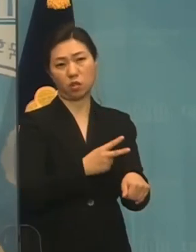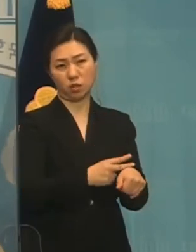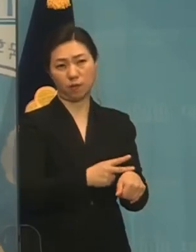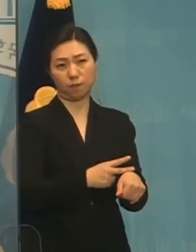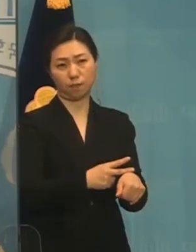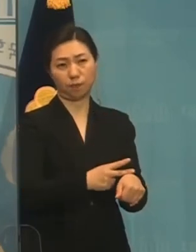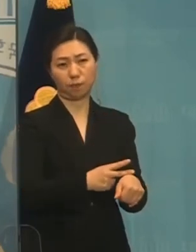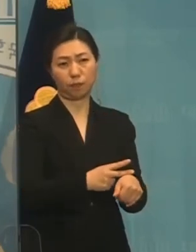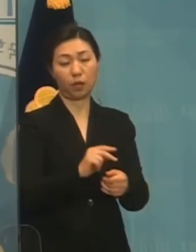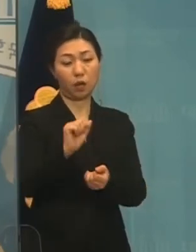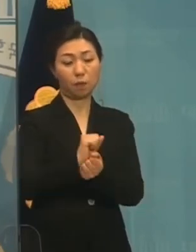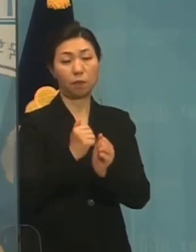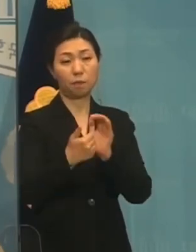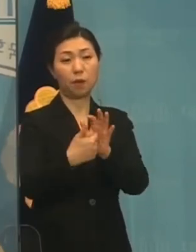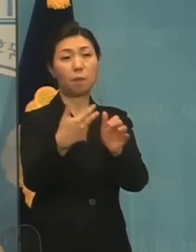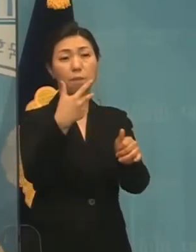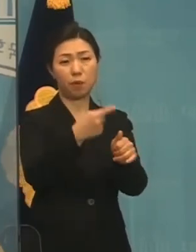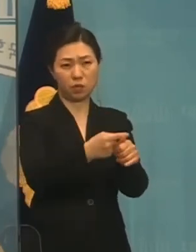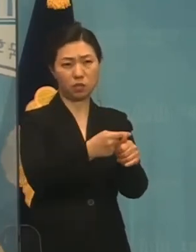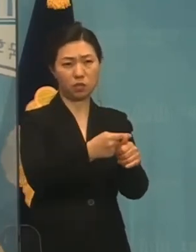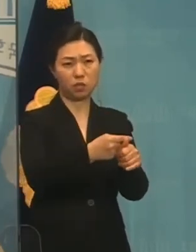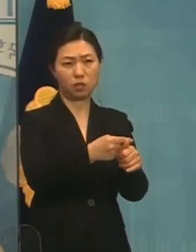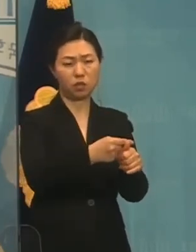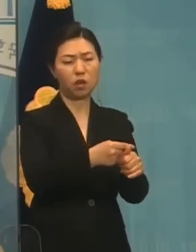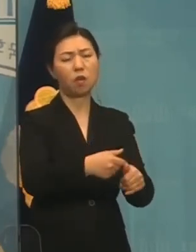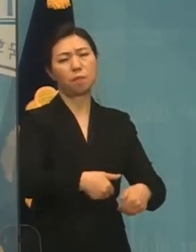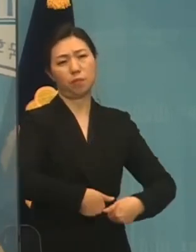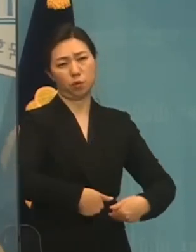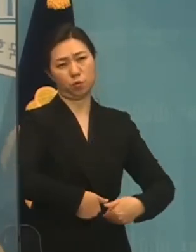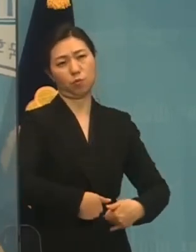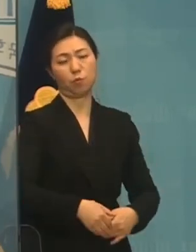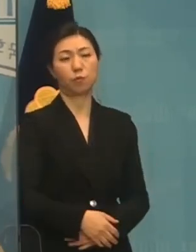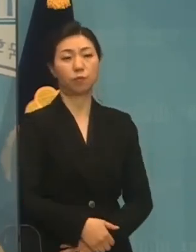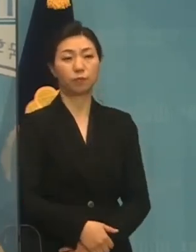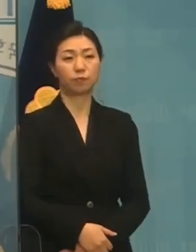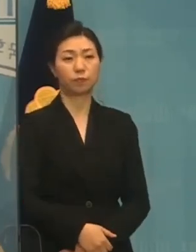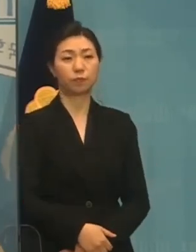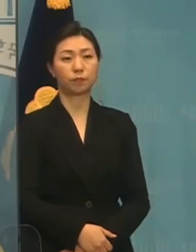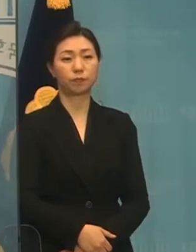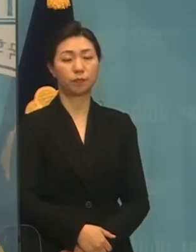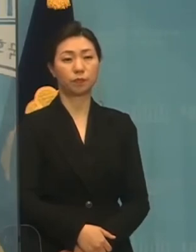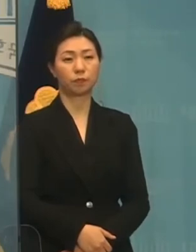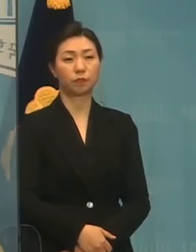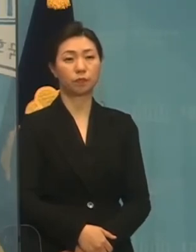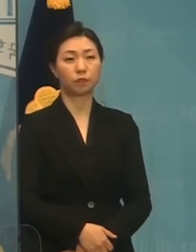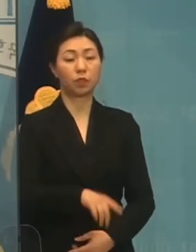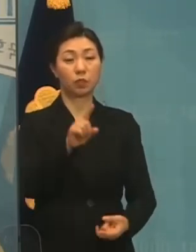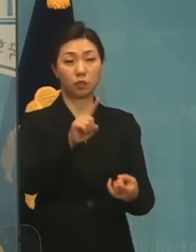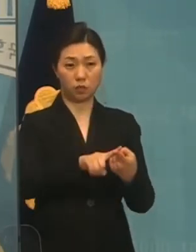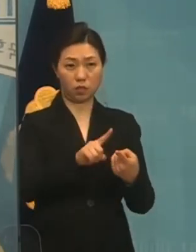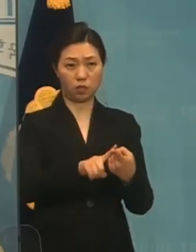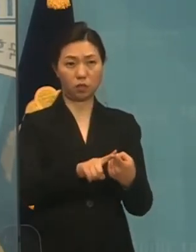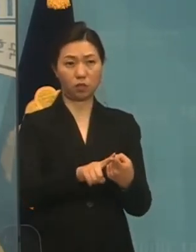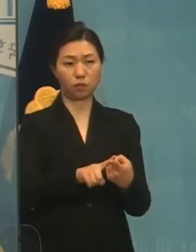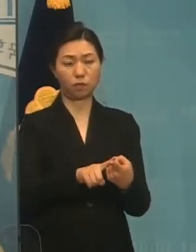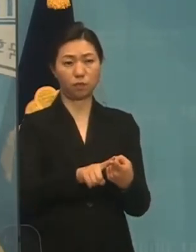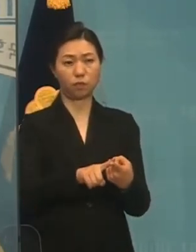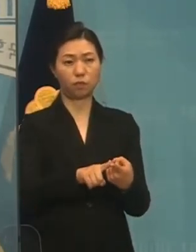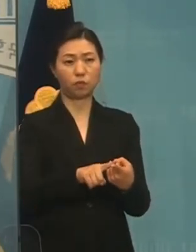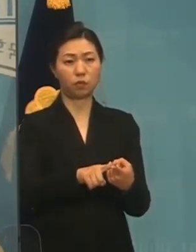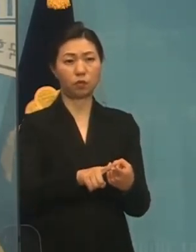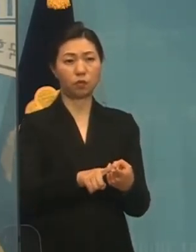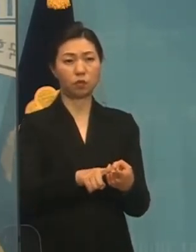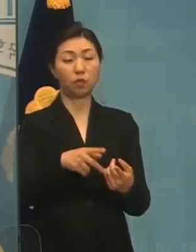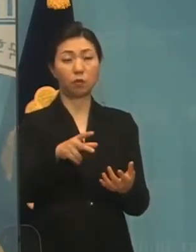접종이 우선적으로 이루어져야 한다는 점을 다시 한번 촉구드리고 이 문제를 위해서